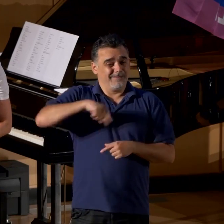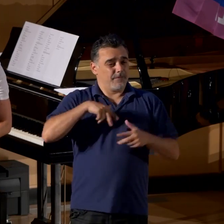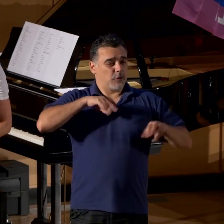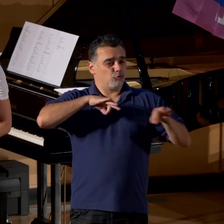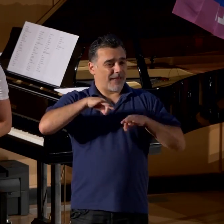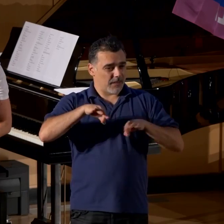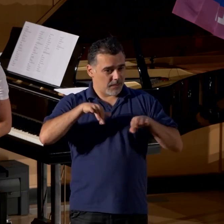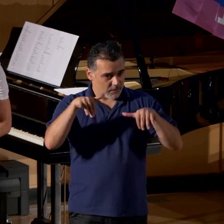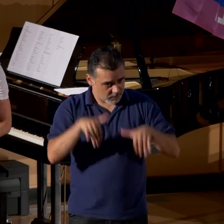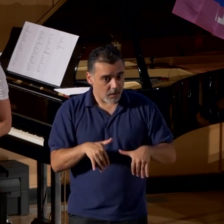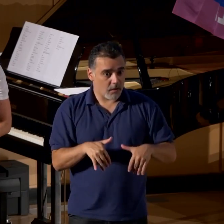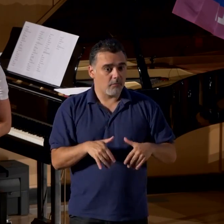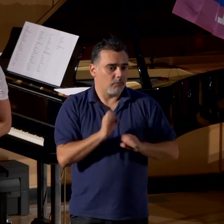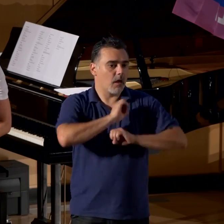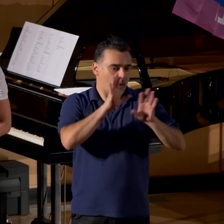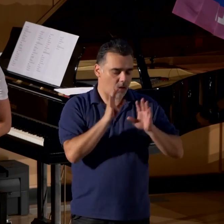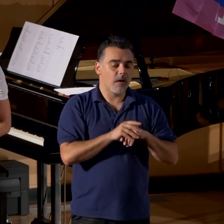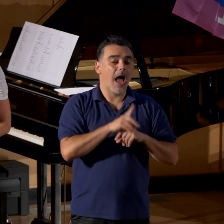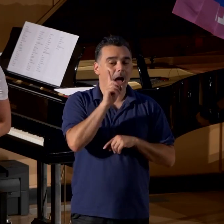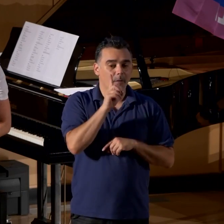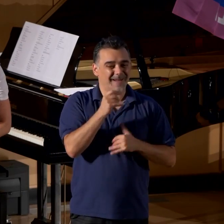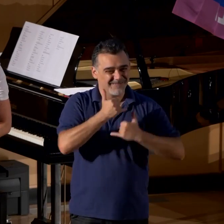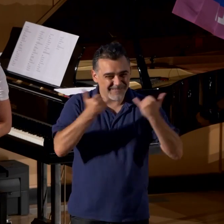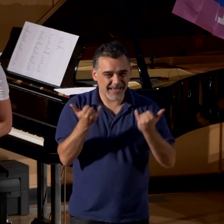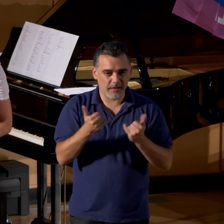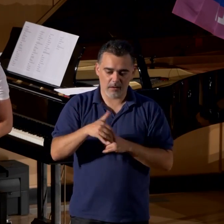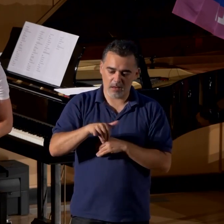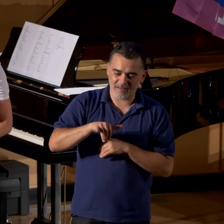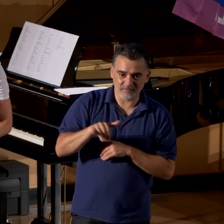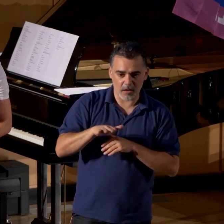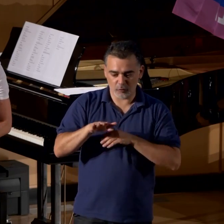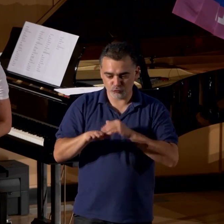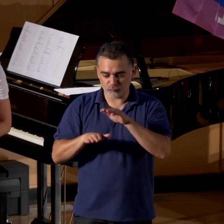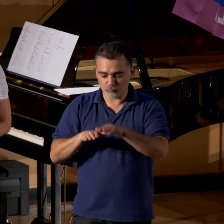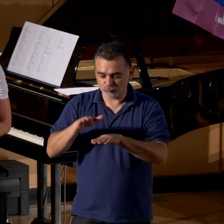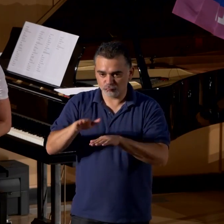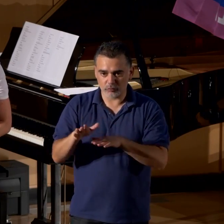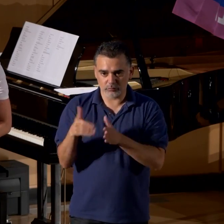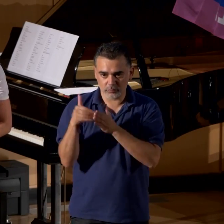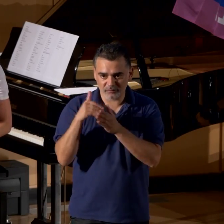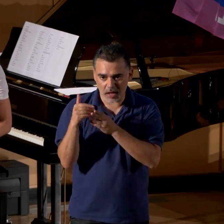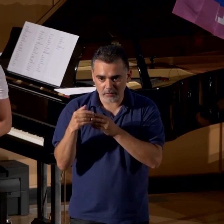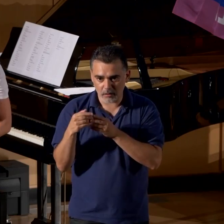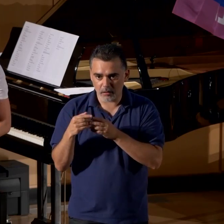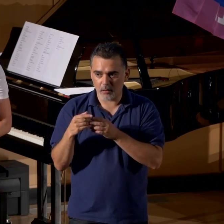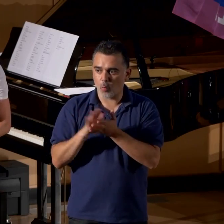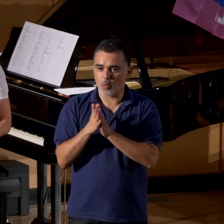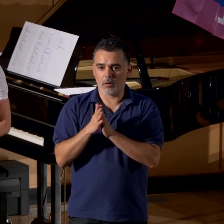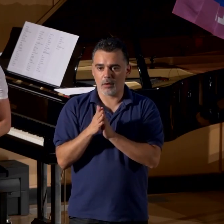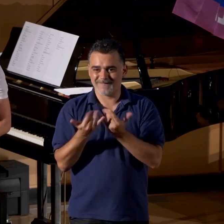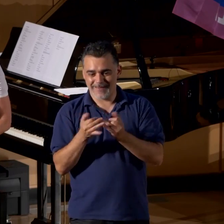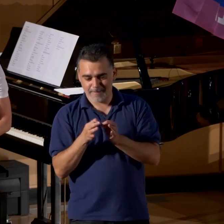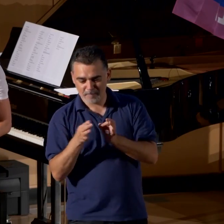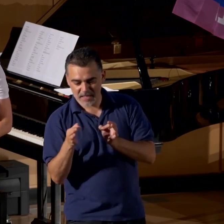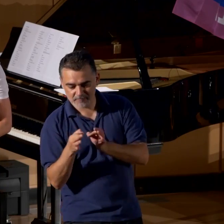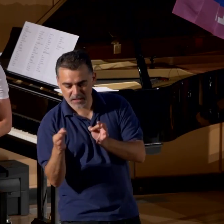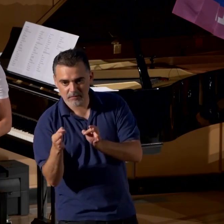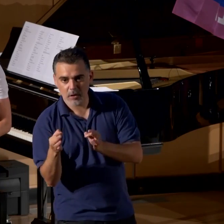aber wie wir sie in welchen Schritten auch weiterentwickeln oder messen können, das haben wir noch